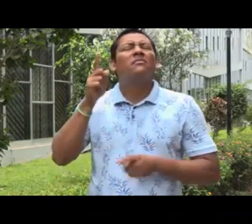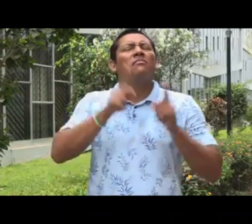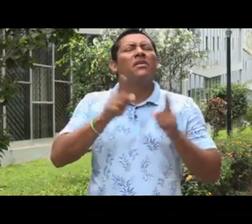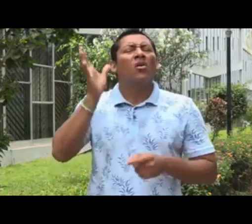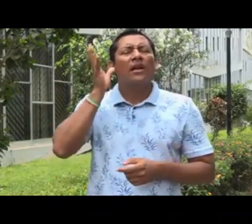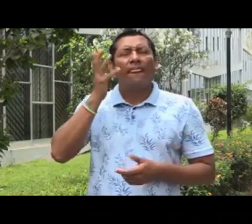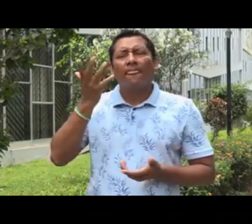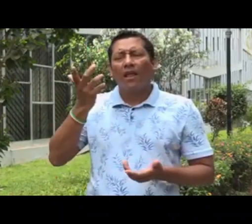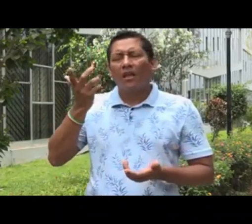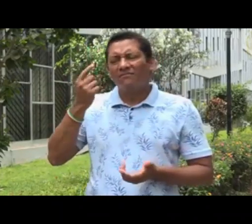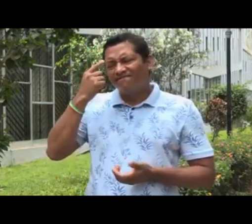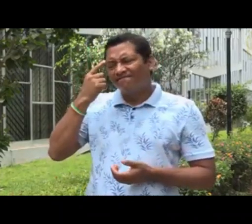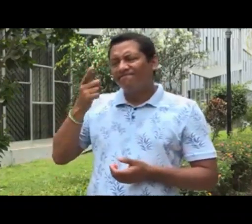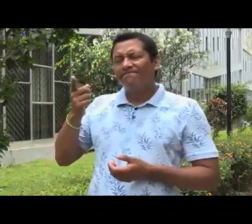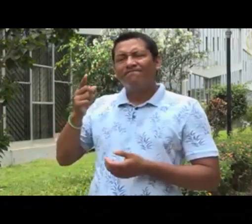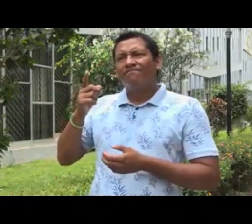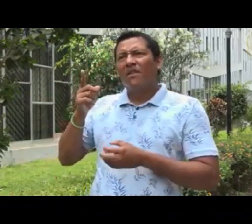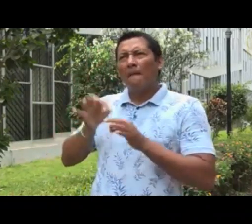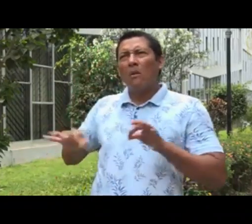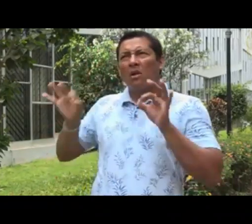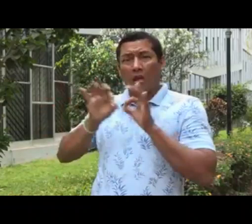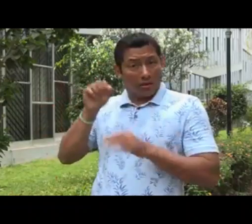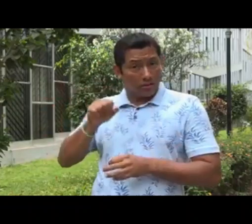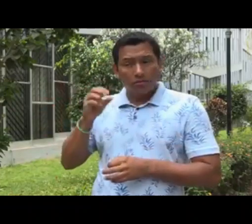llamando y decirle algo.